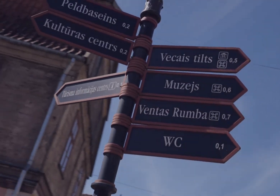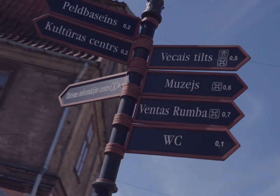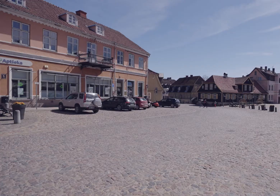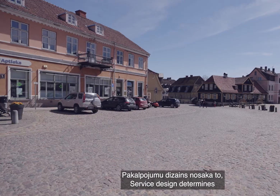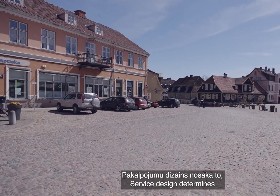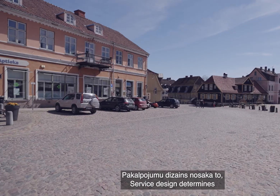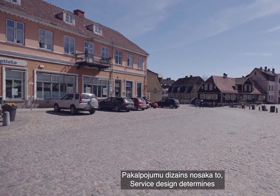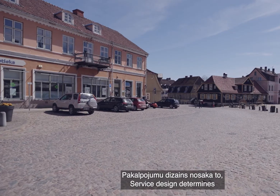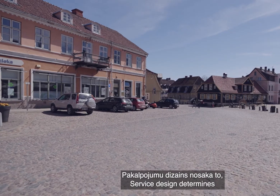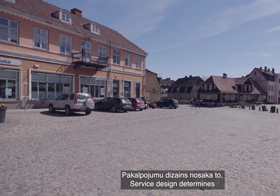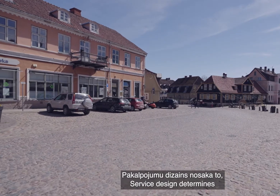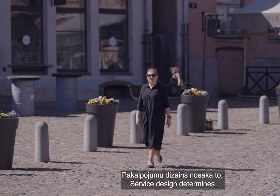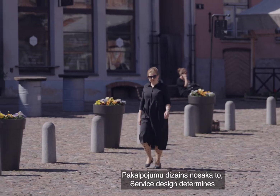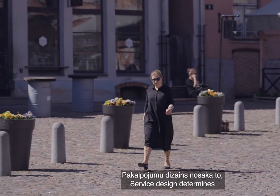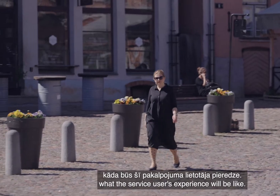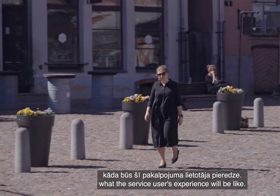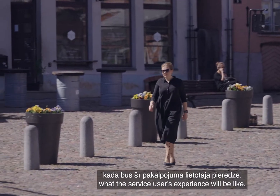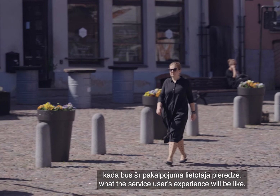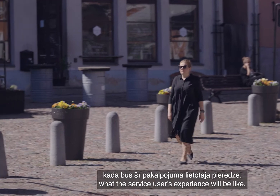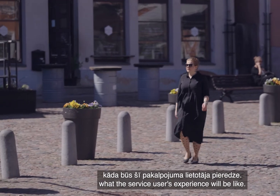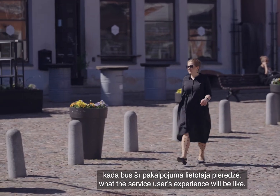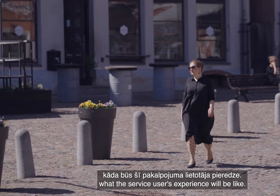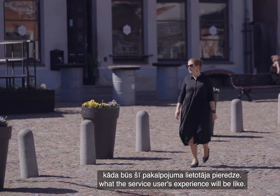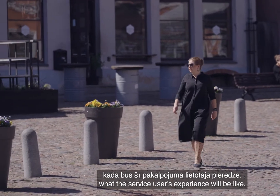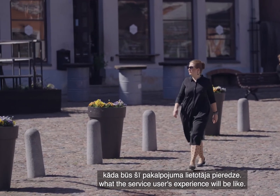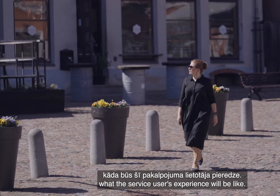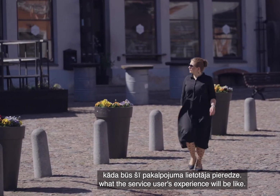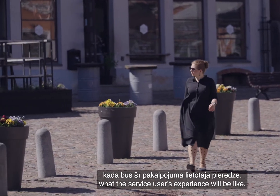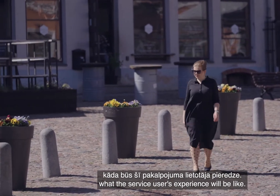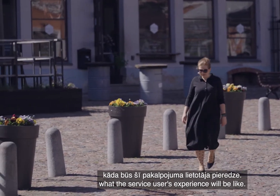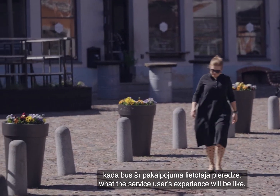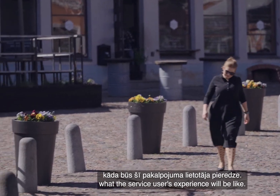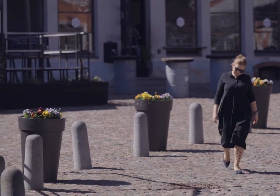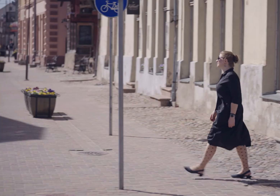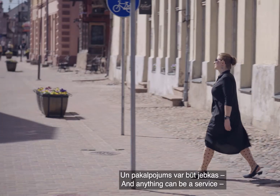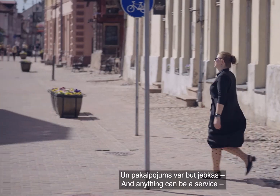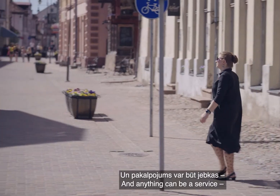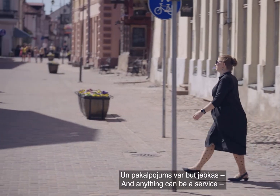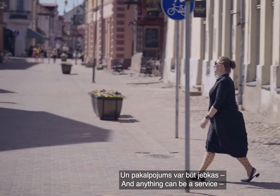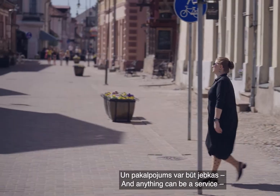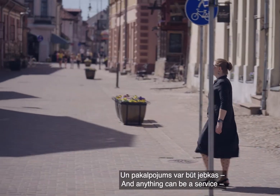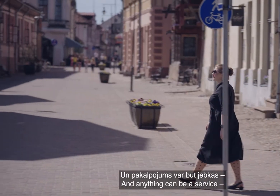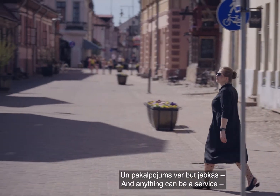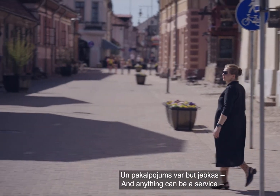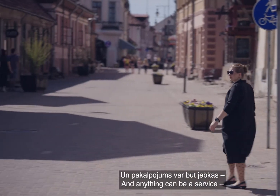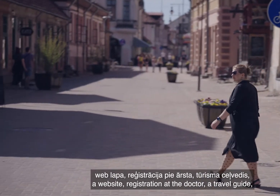Pakalpojuma dizains nosaka to, kāda būs šī pakalpojuma lietotāja pieredze. un pakalpojums var būt jebkas.